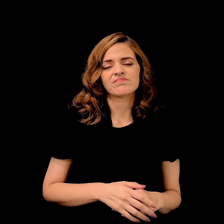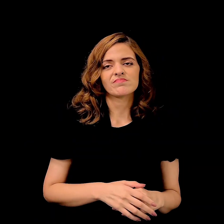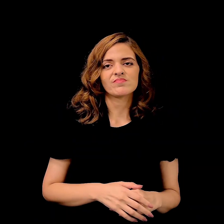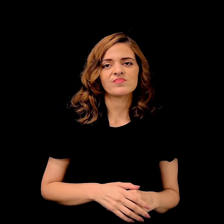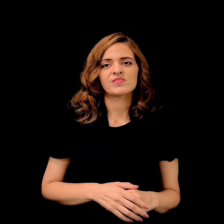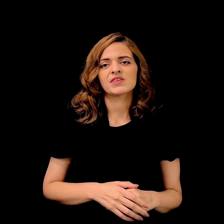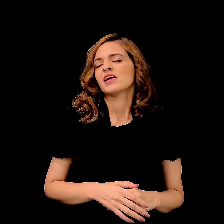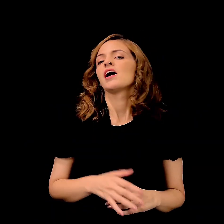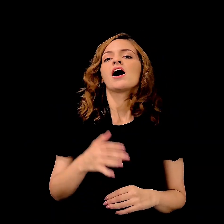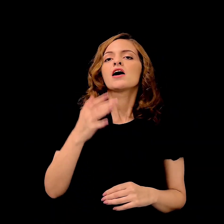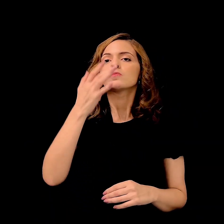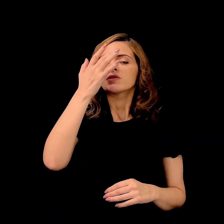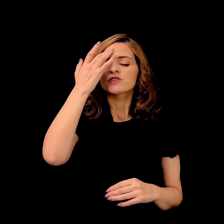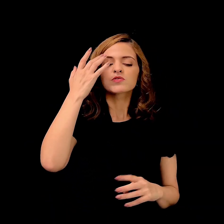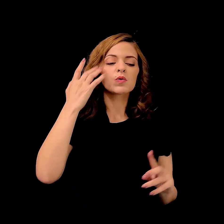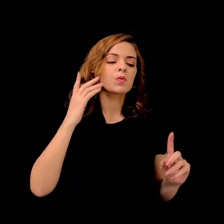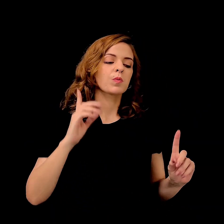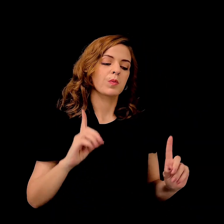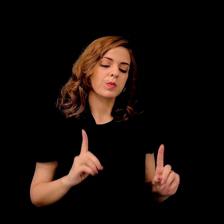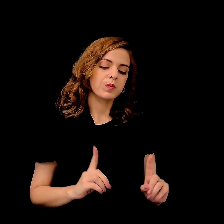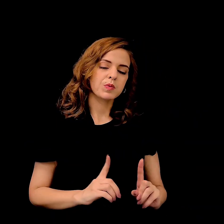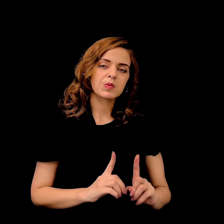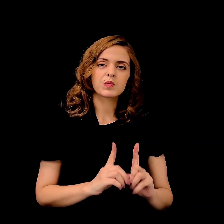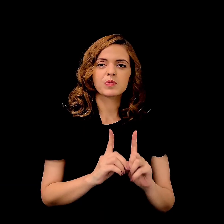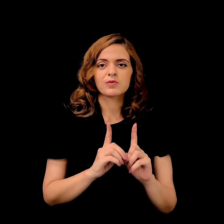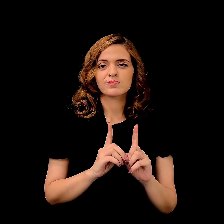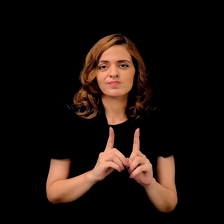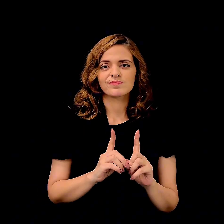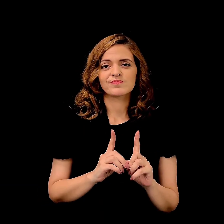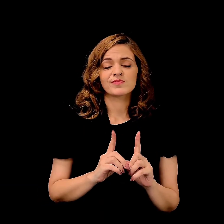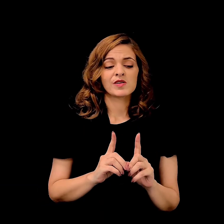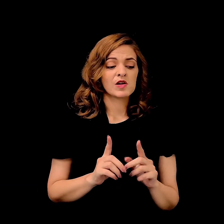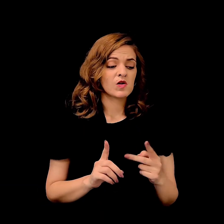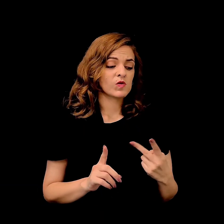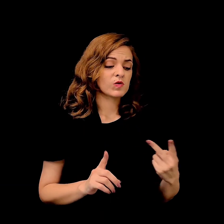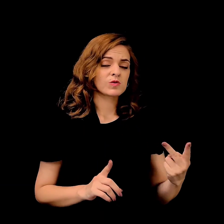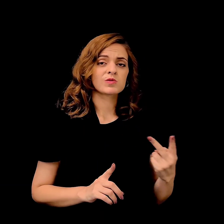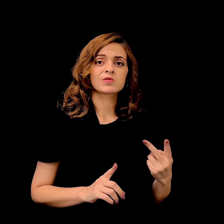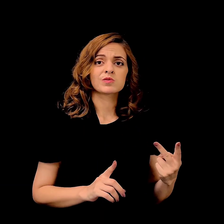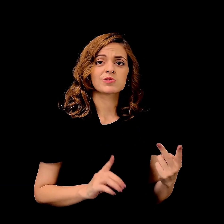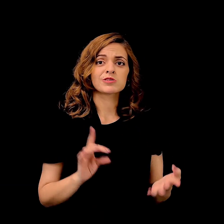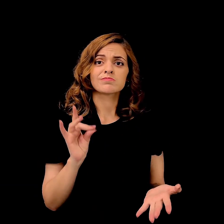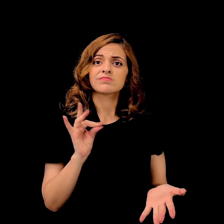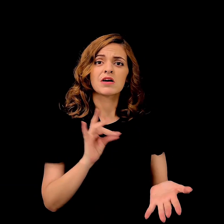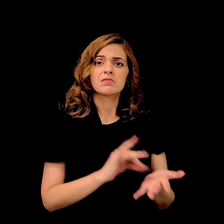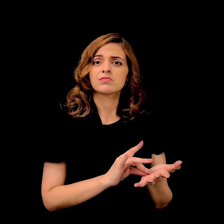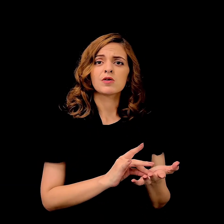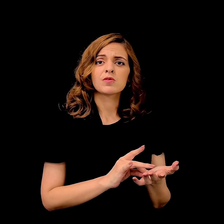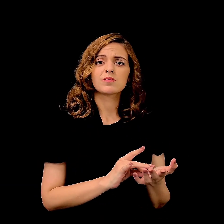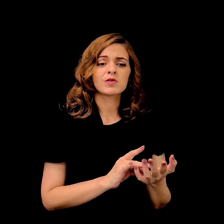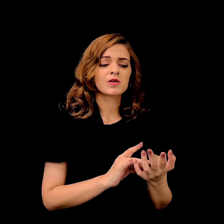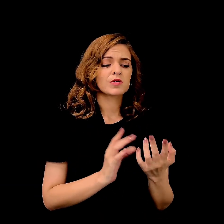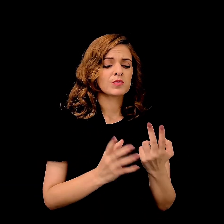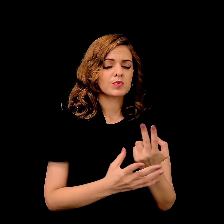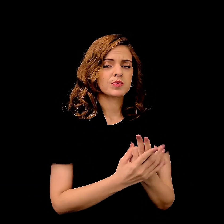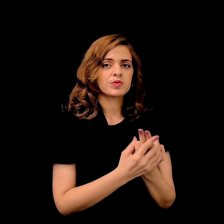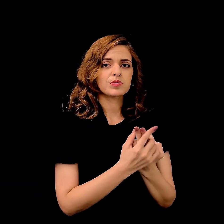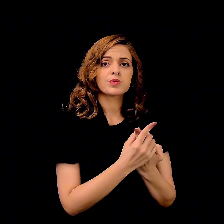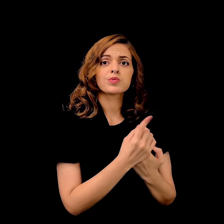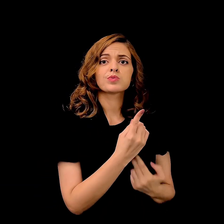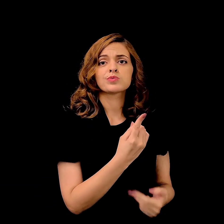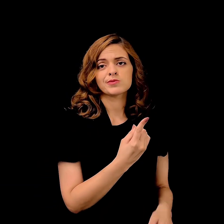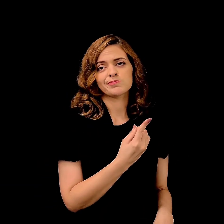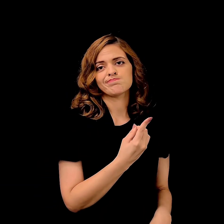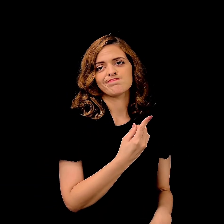vai viver com a outra, os dois serão de fato uma só carne. Uma